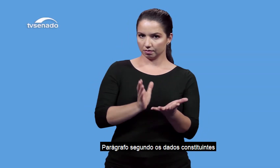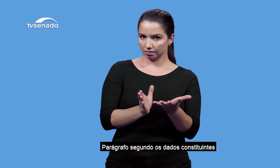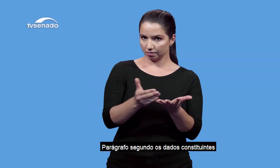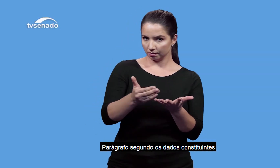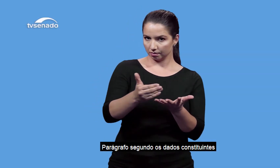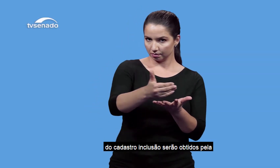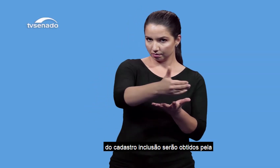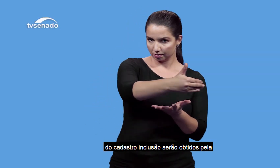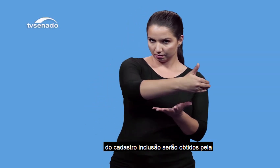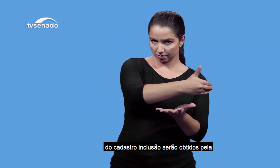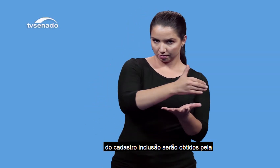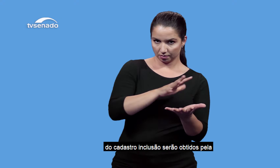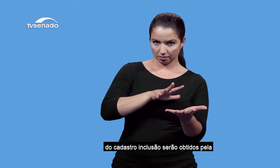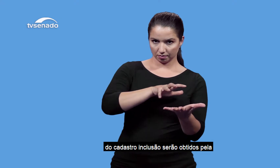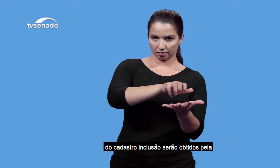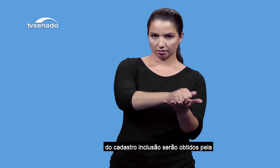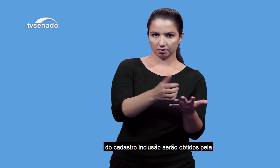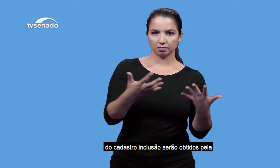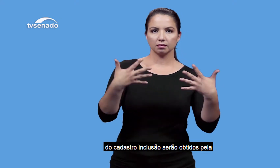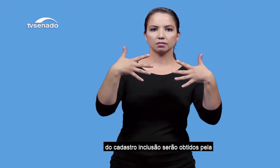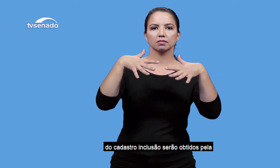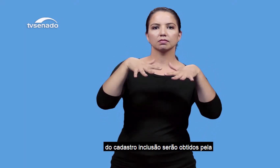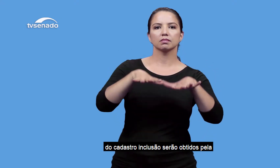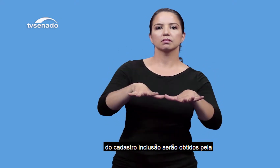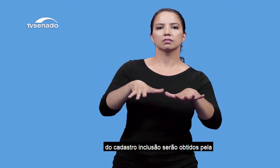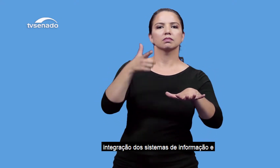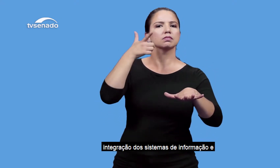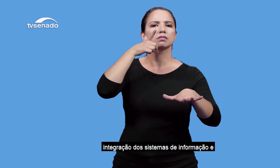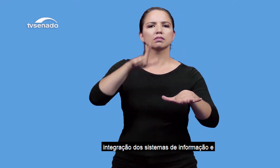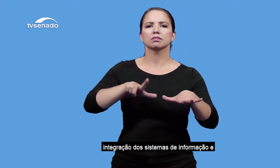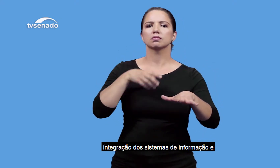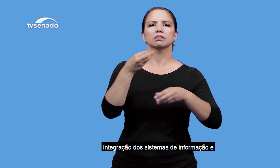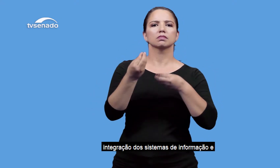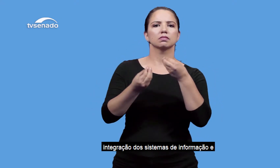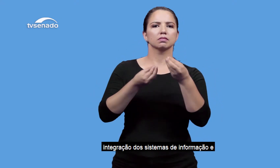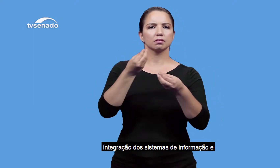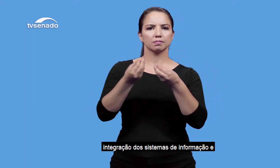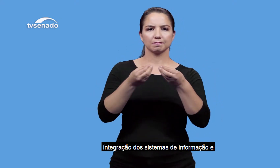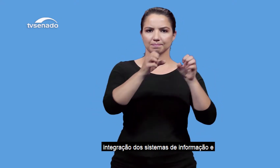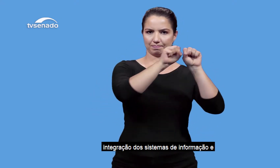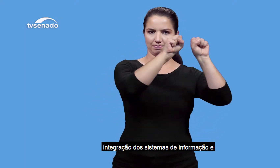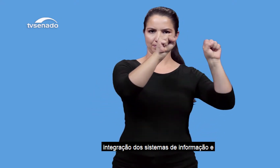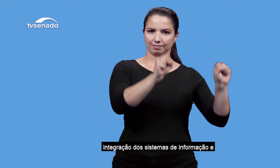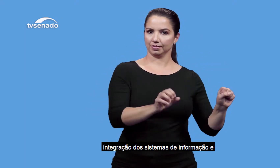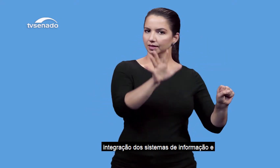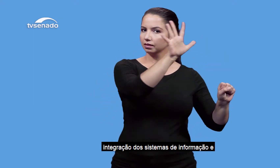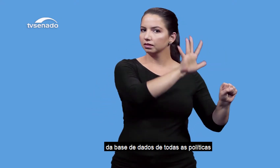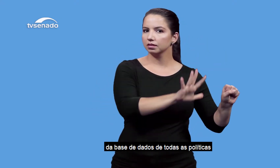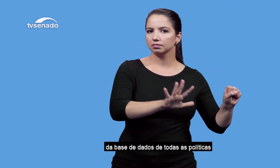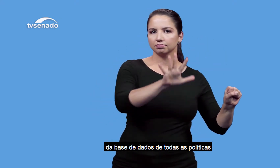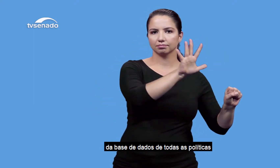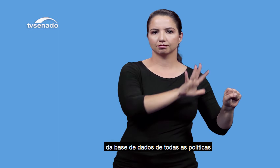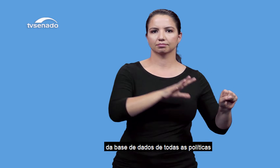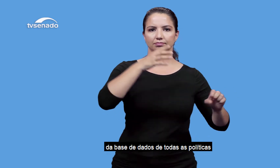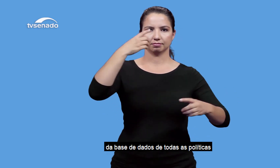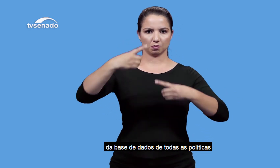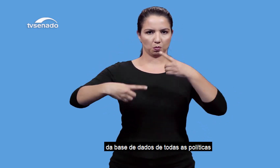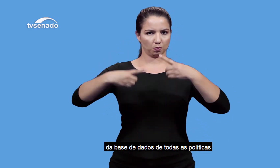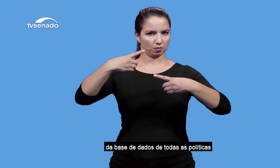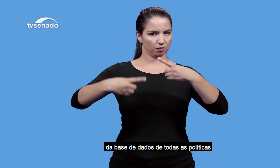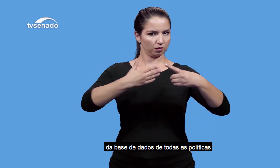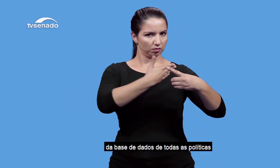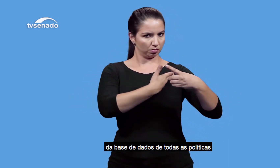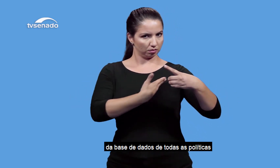constituintes do cadastro inclusão serão obtidos pela integração dos sistemas de informação e da base de dados